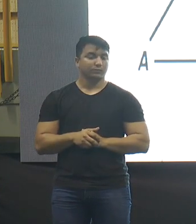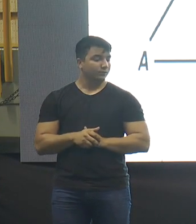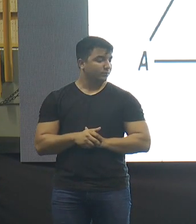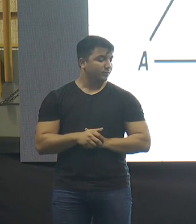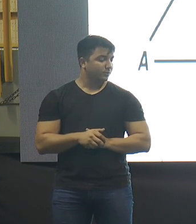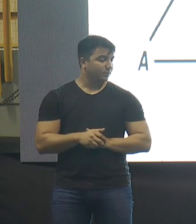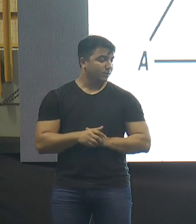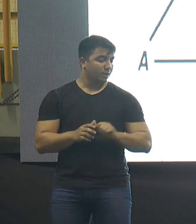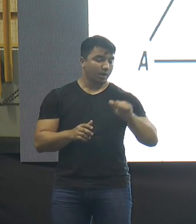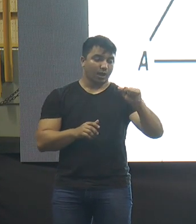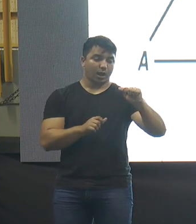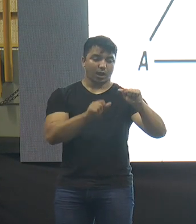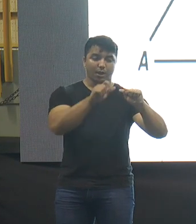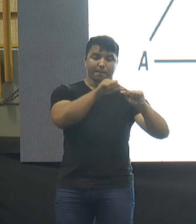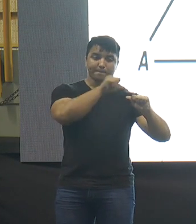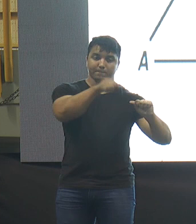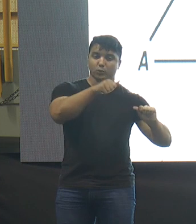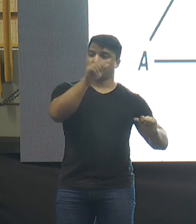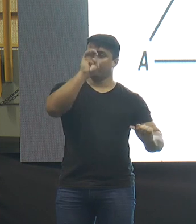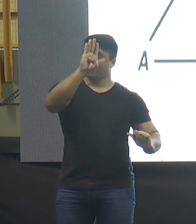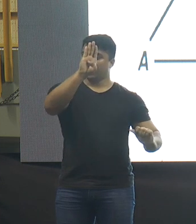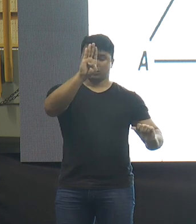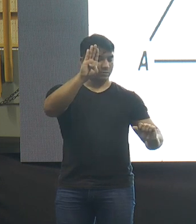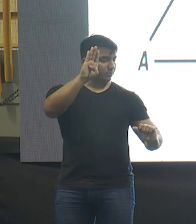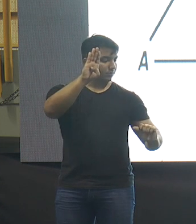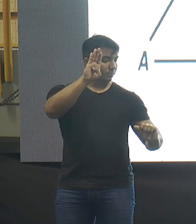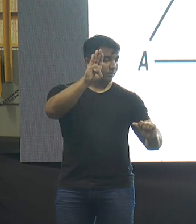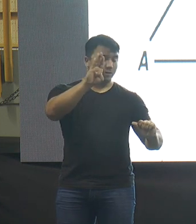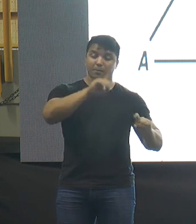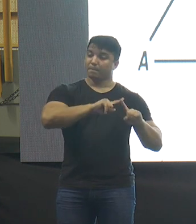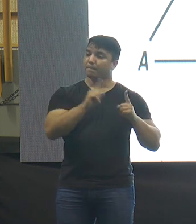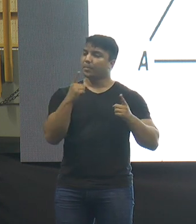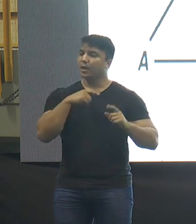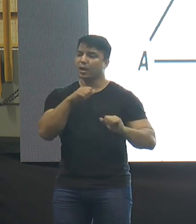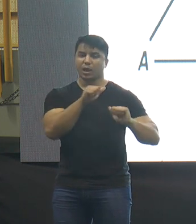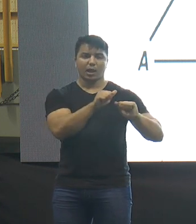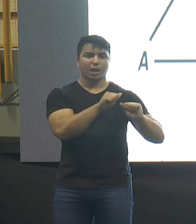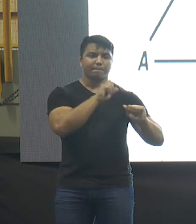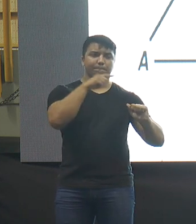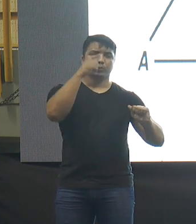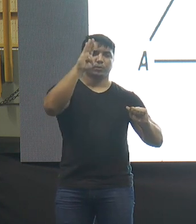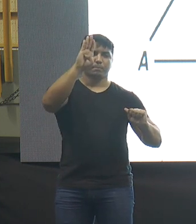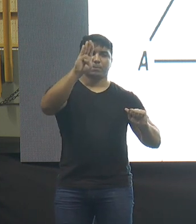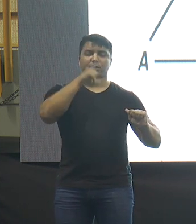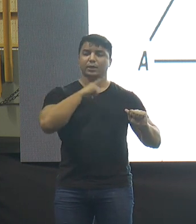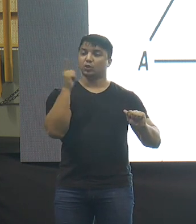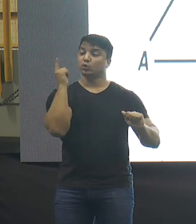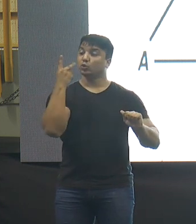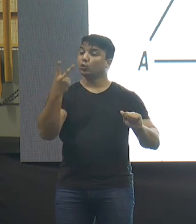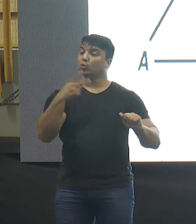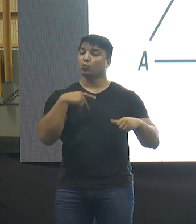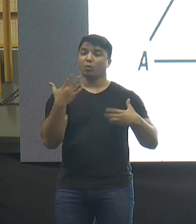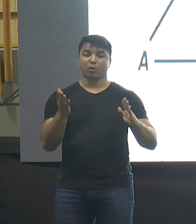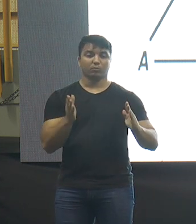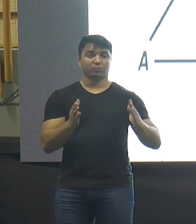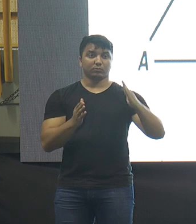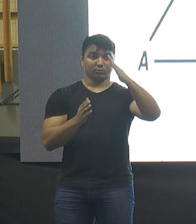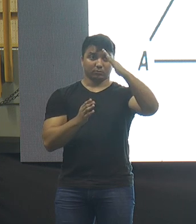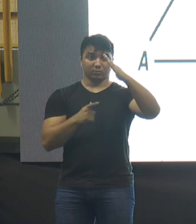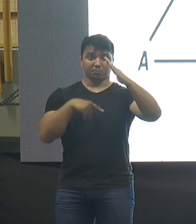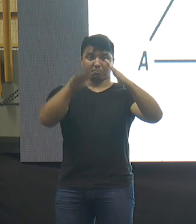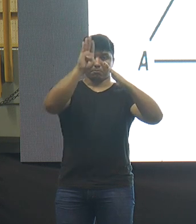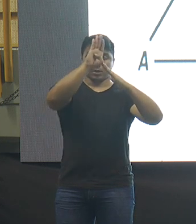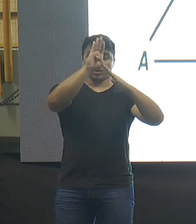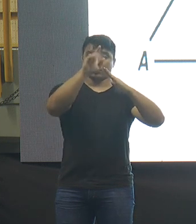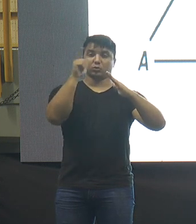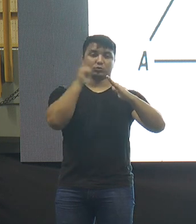A vai se transformar em D. Concordam comigo? Só que para o A se transformar em D, eu posso ter dois caminhos. Quais são os dois caminhos? A se